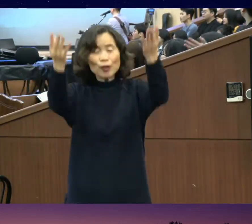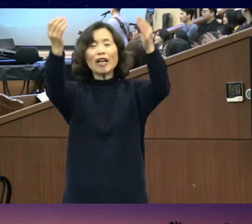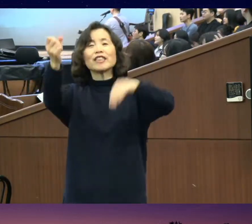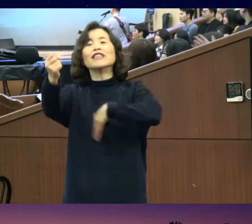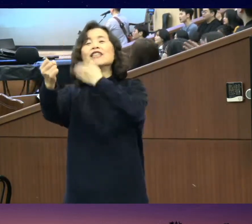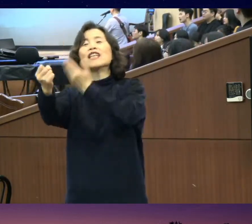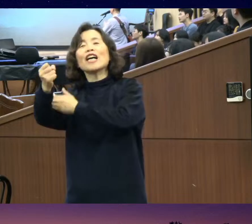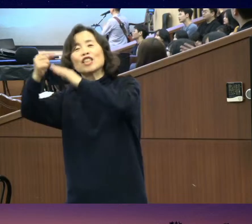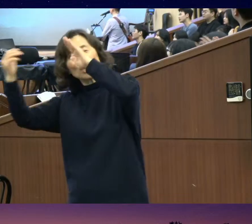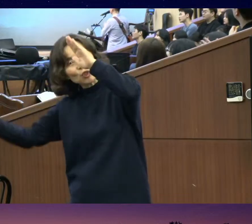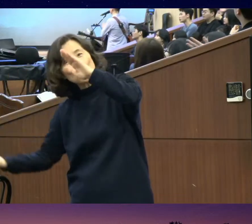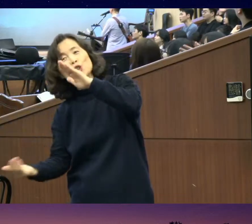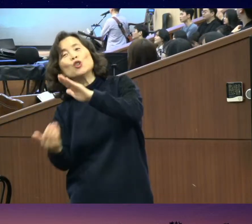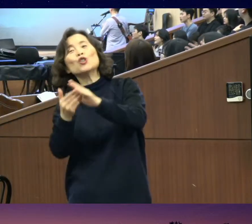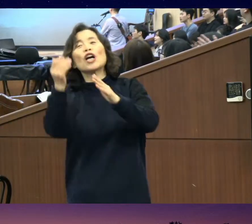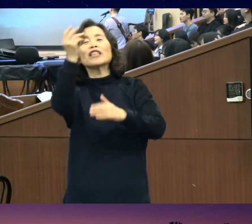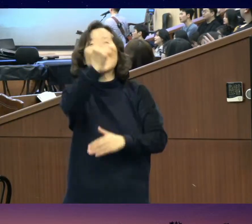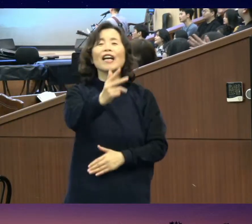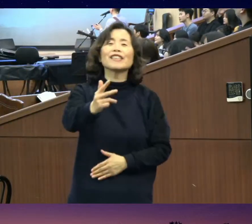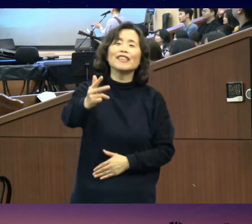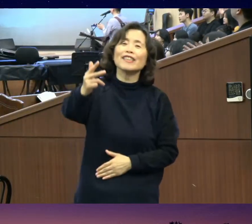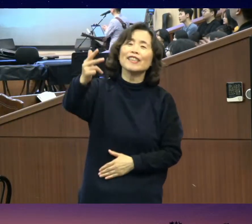할렐루야 전능하신 주가